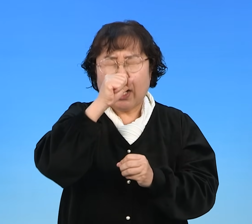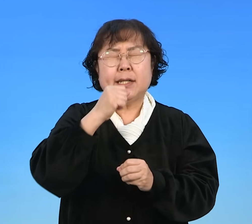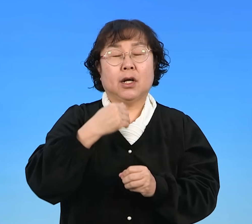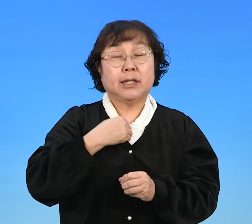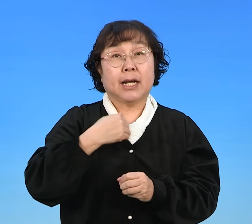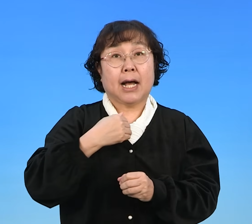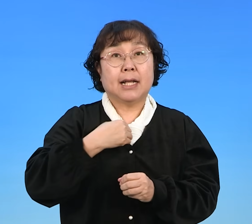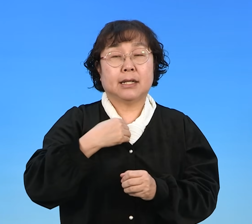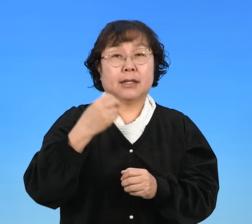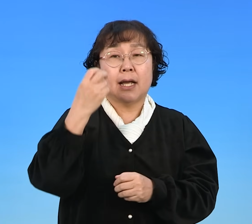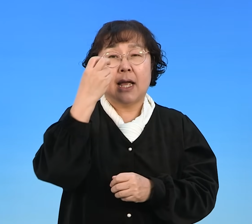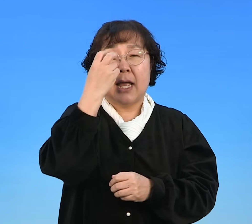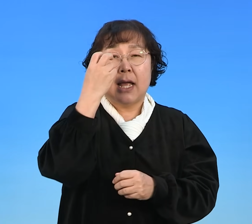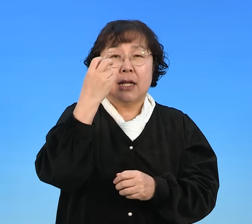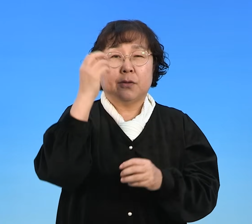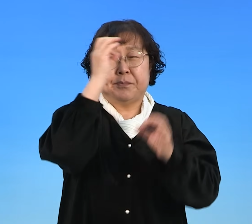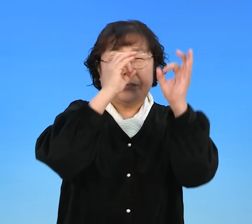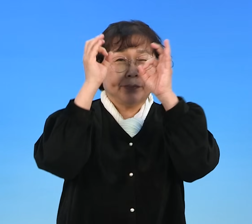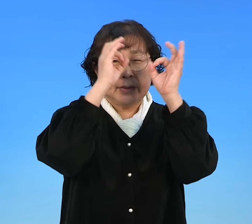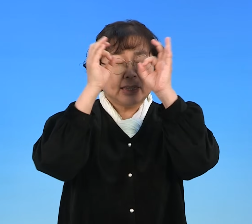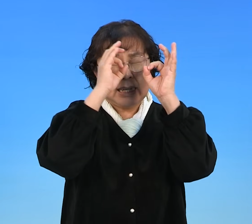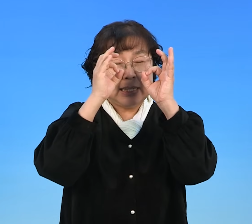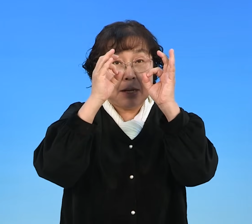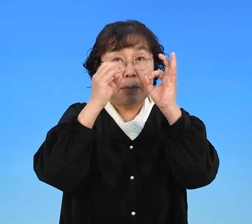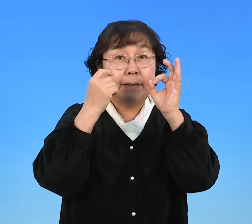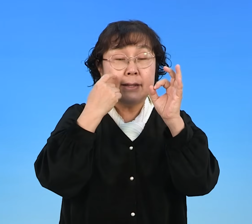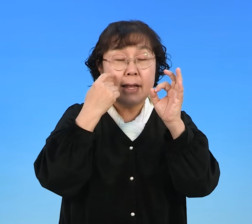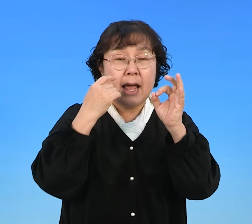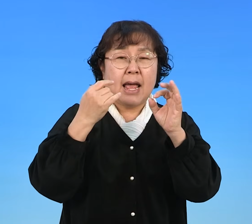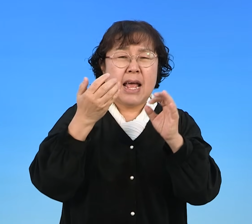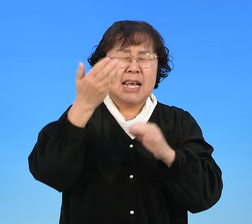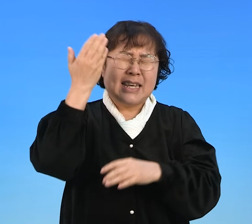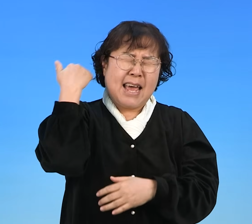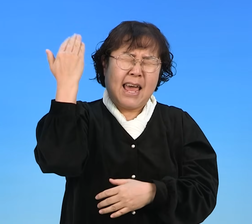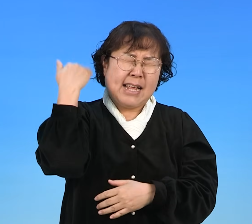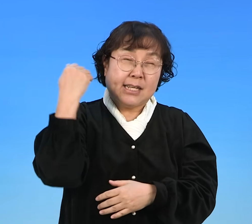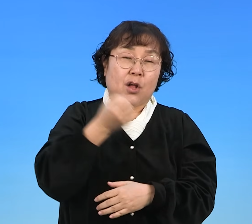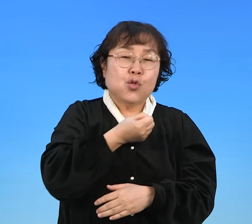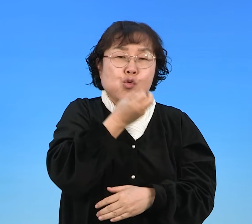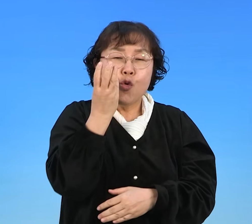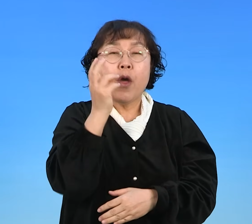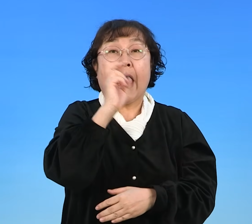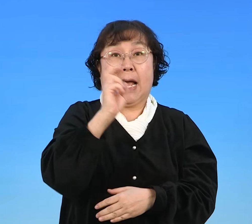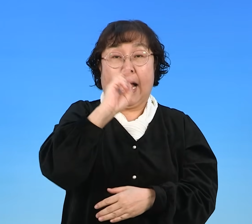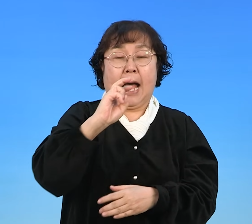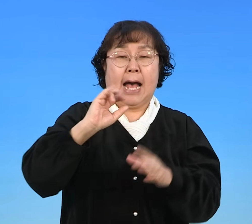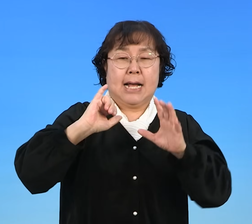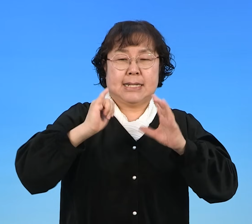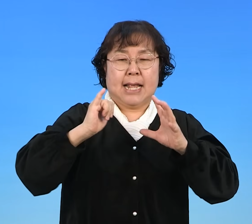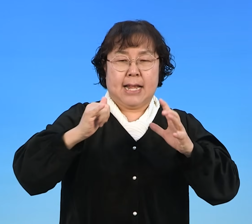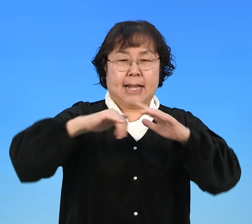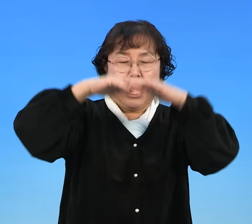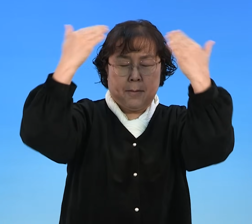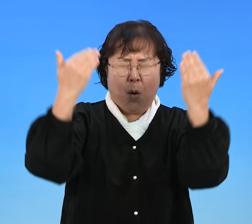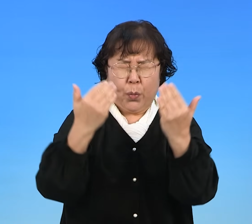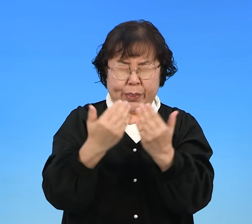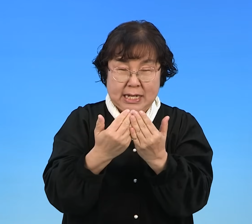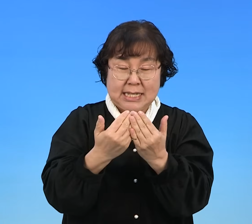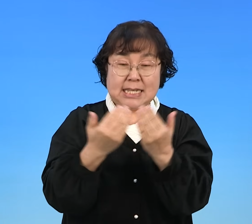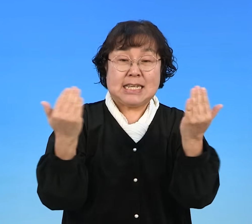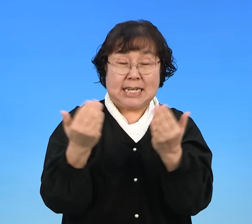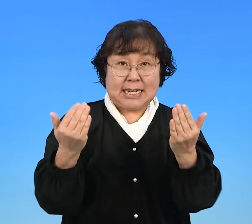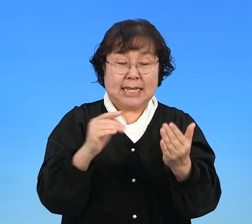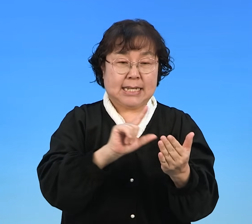그 세상만사라고 하는 옛날에 나온 유행가 가사와 이 오버랩이 된다, 그런 내용의 글을 쓴